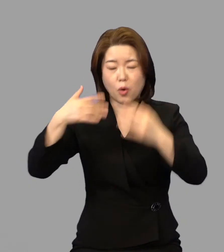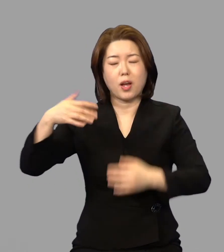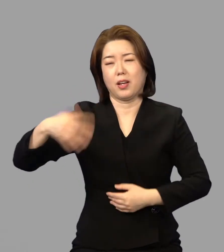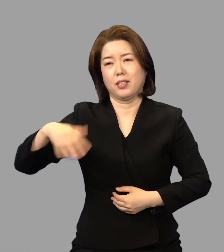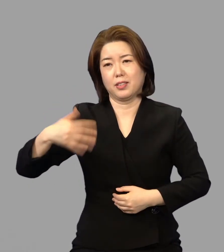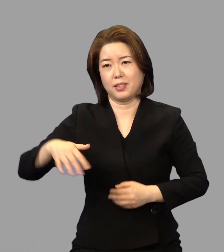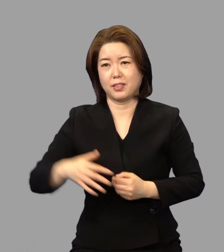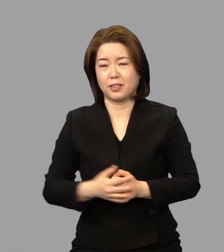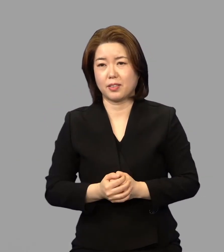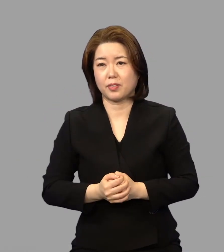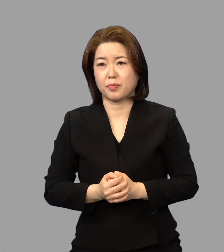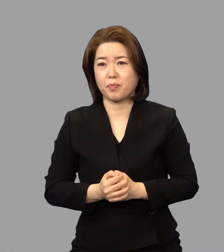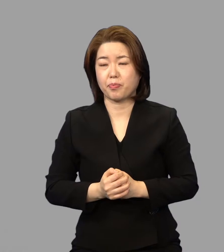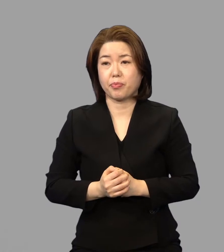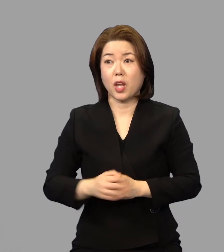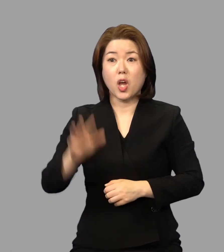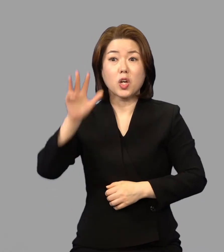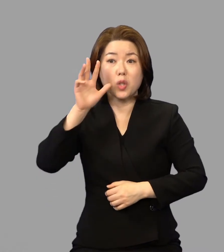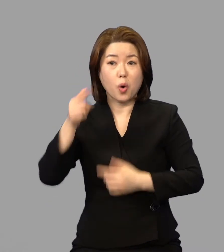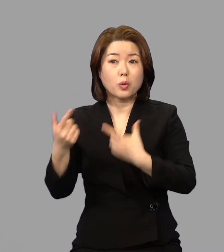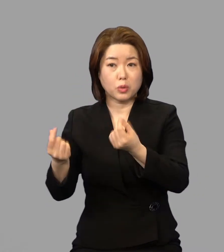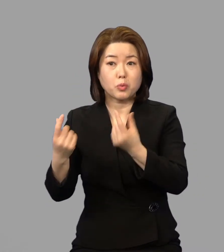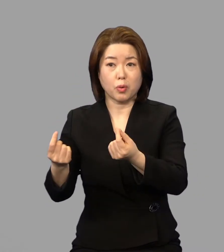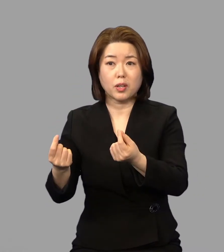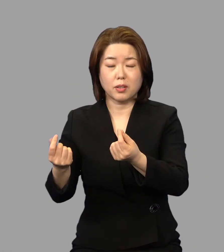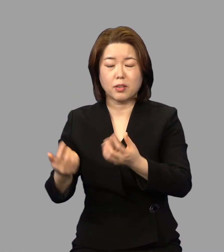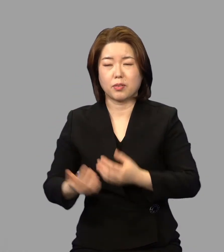않아요. 여호수아도 그랬다니까요.